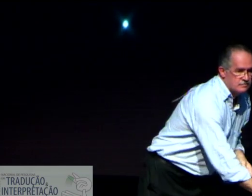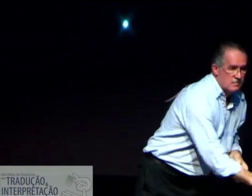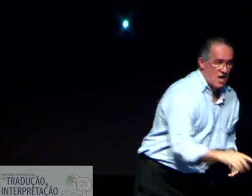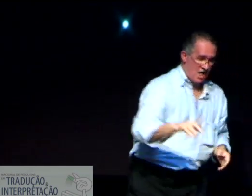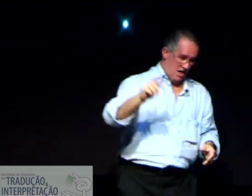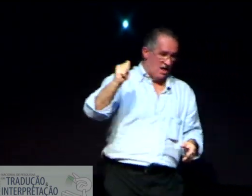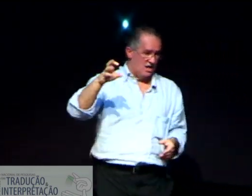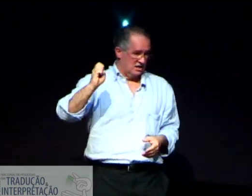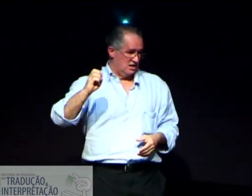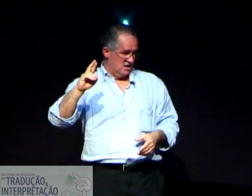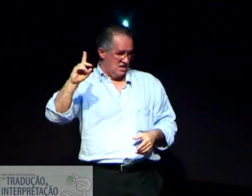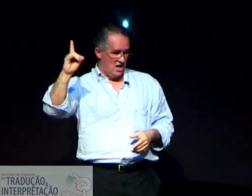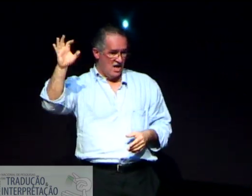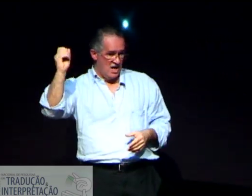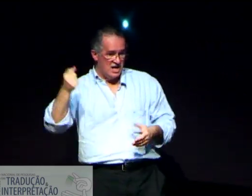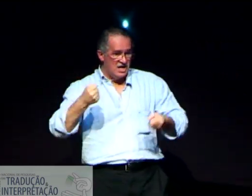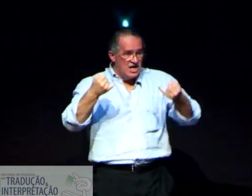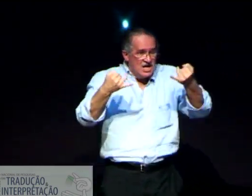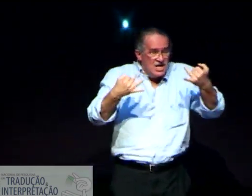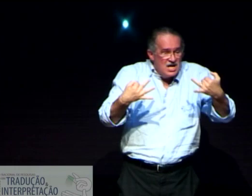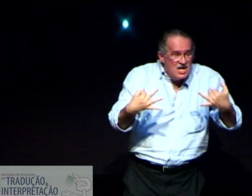apresenta apenas um enunciado concreto.